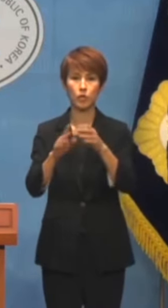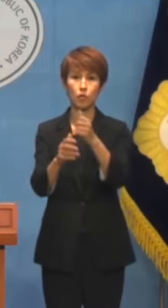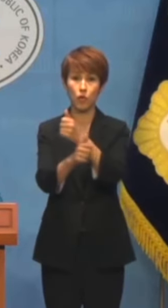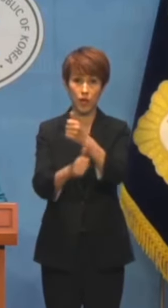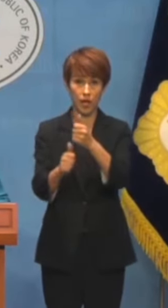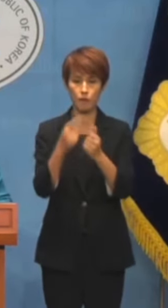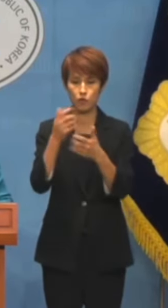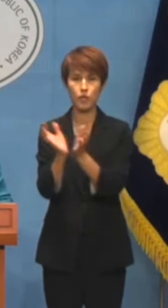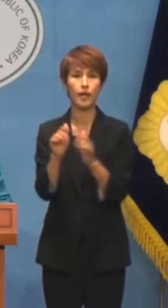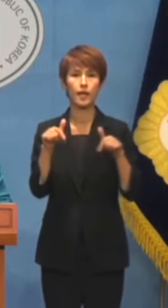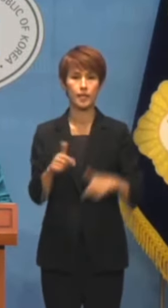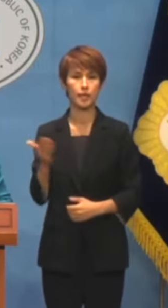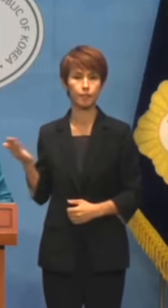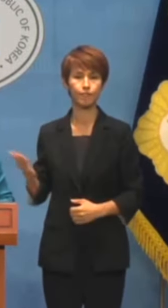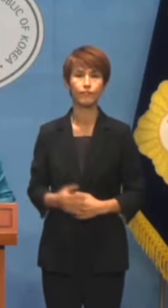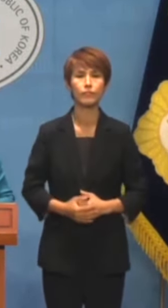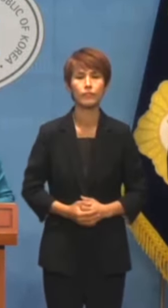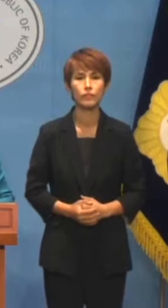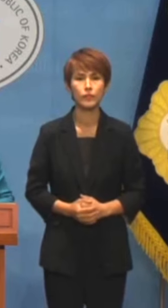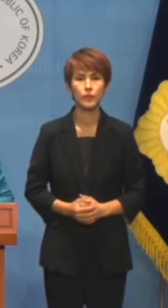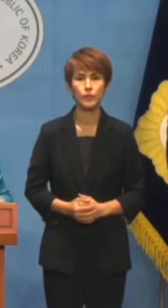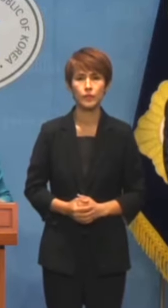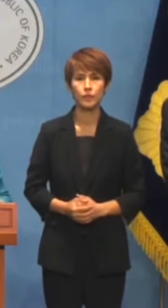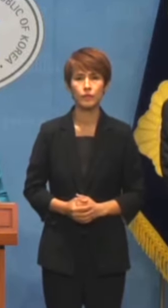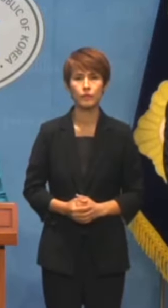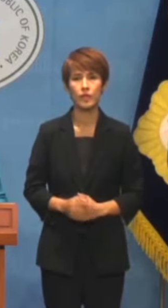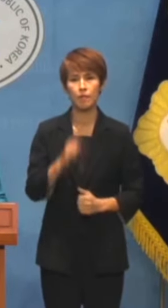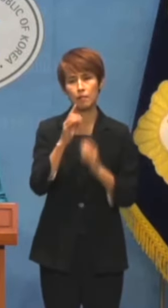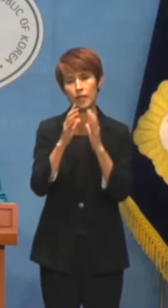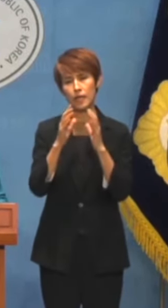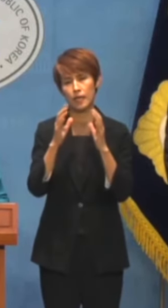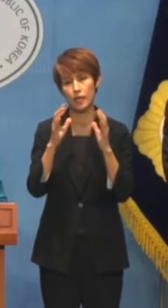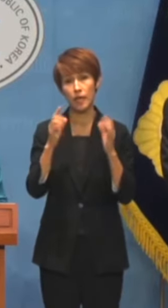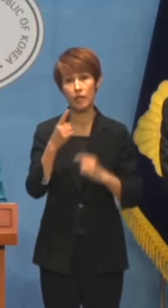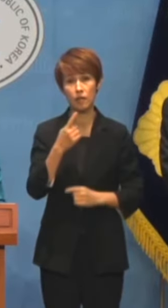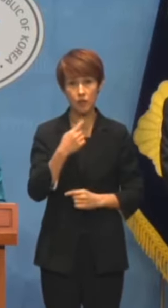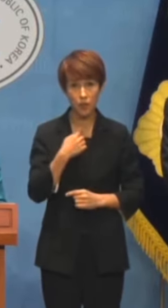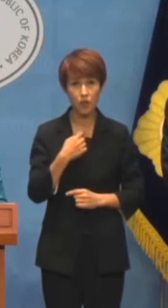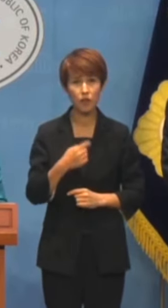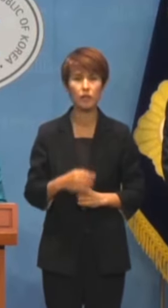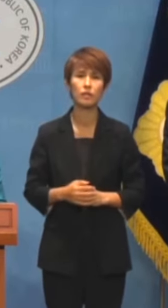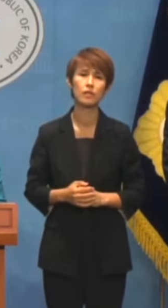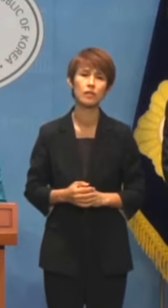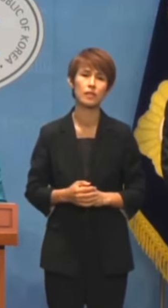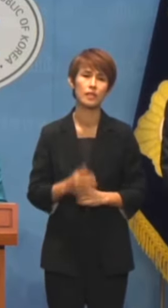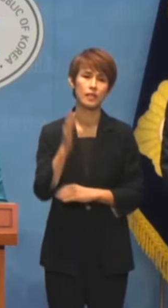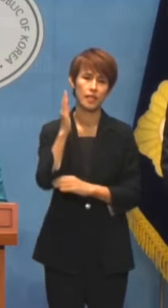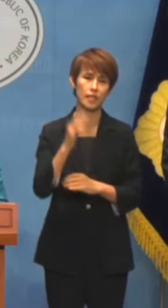과학기술정보방송통신위원회 더불어민주당 간사 김현입니다. 말도 많고 탈도 많고 대한민국 국민인지